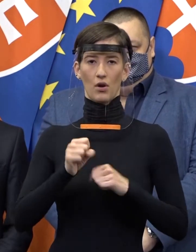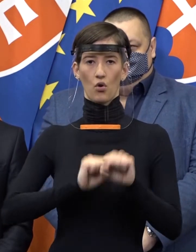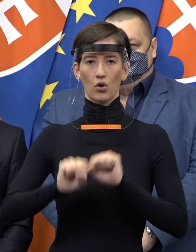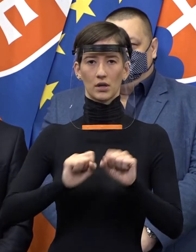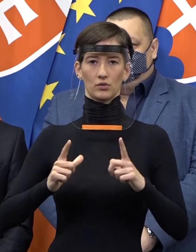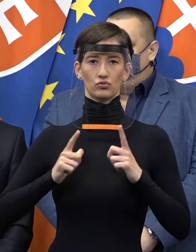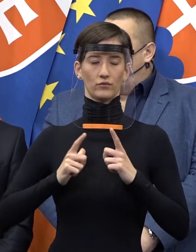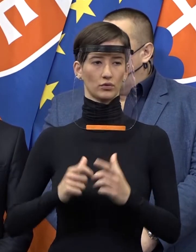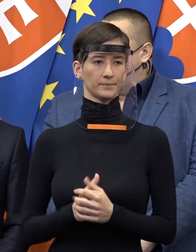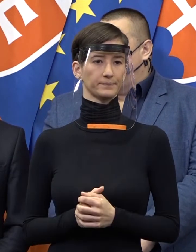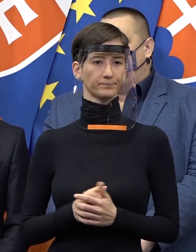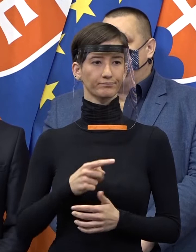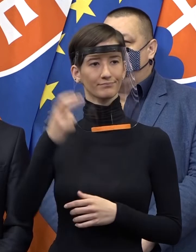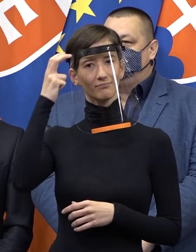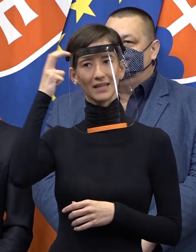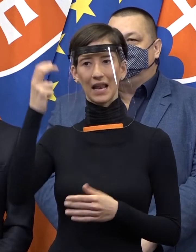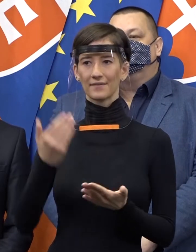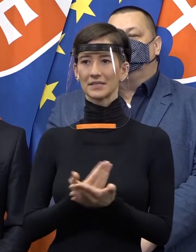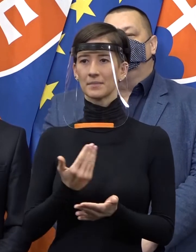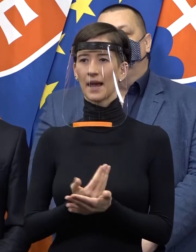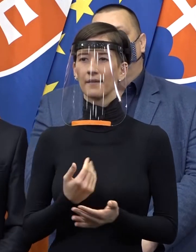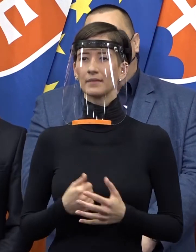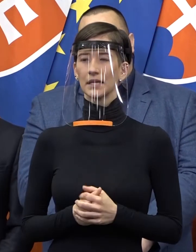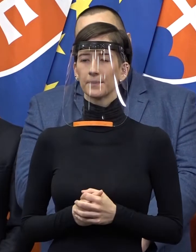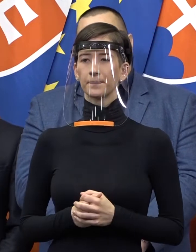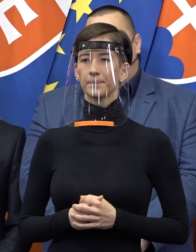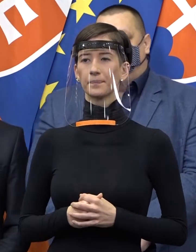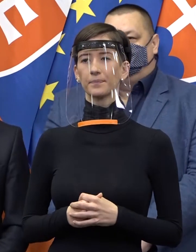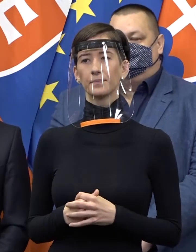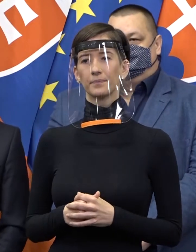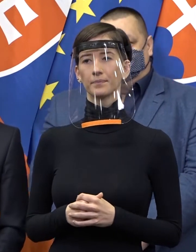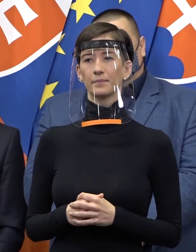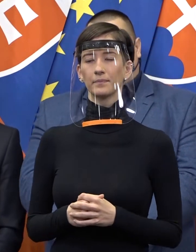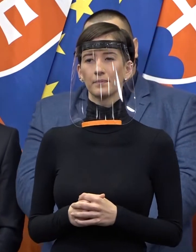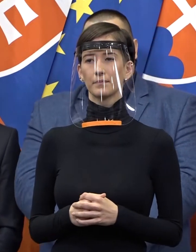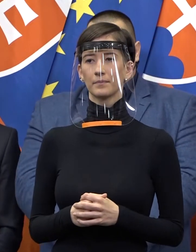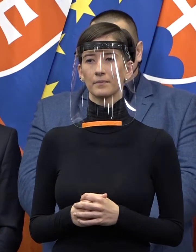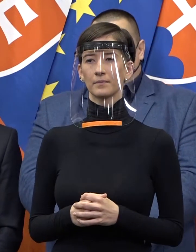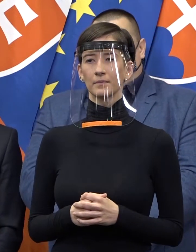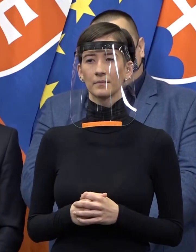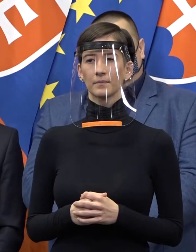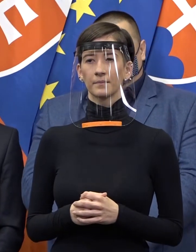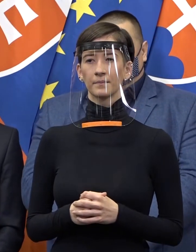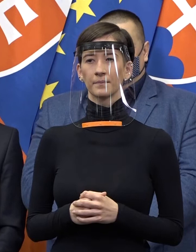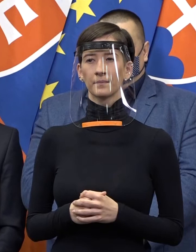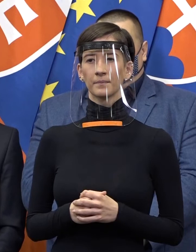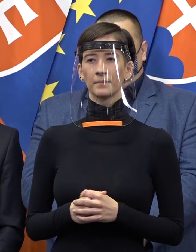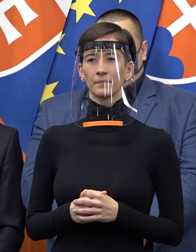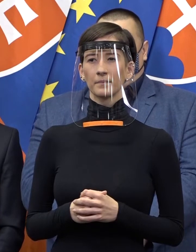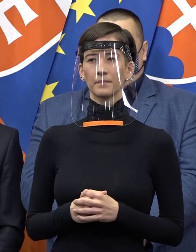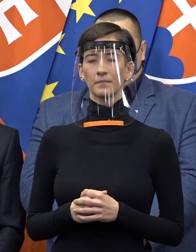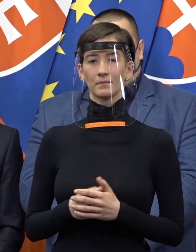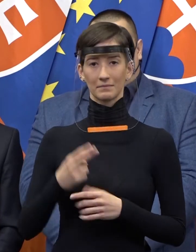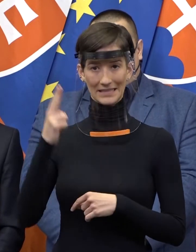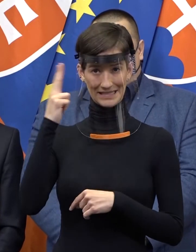Všetko áno. Hlavné správy. Dobrý deň. Igor Jurečka, hlavné správy. Znamená to, že všetci policajti prídu o veľkonočné sviatky a